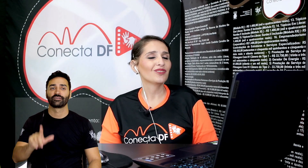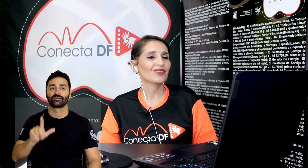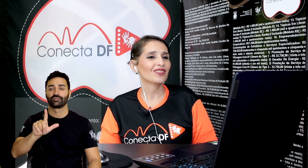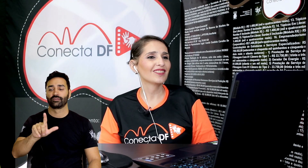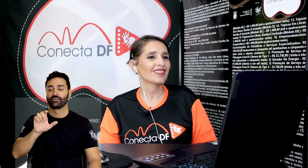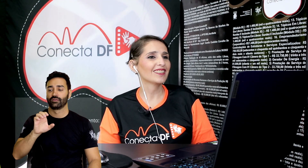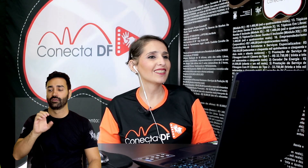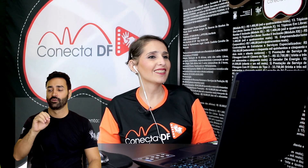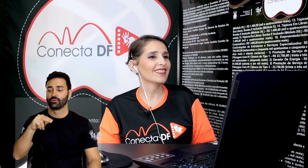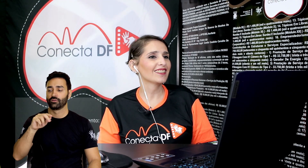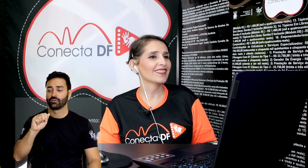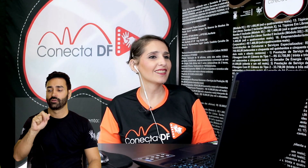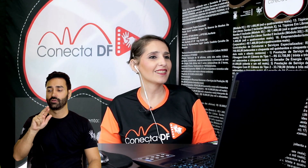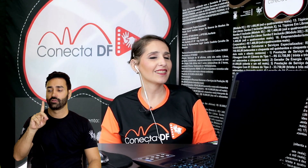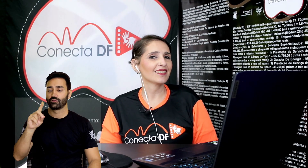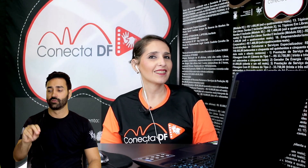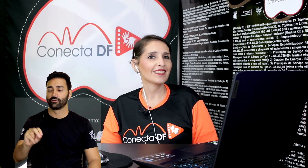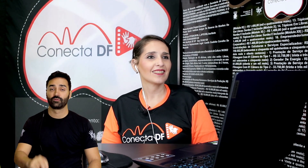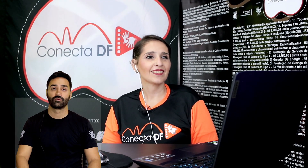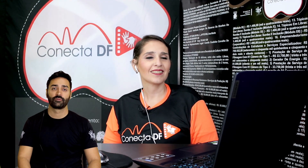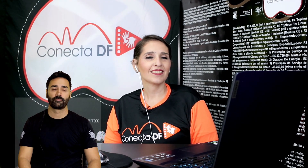Leonardo.